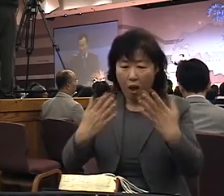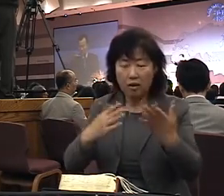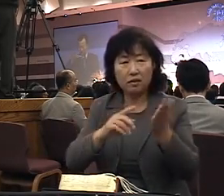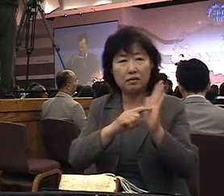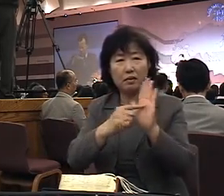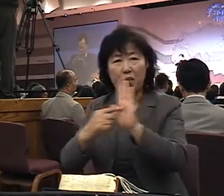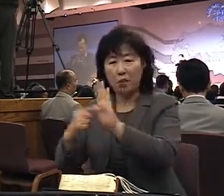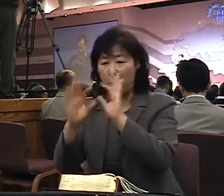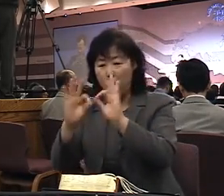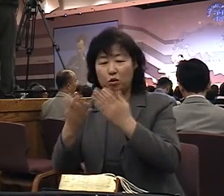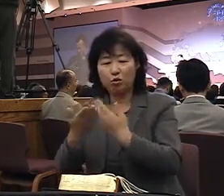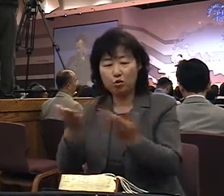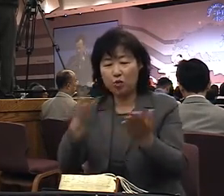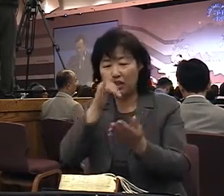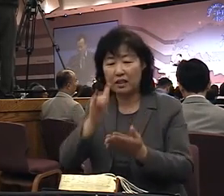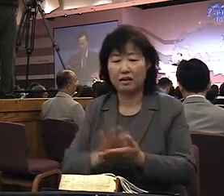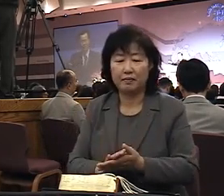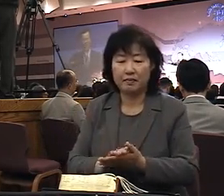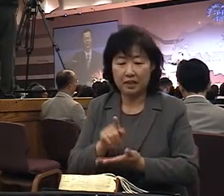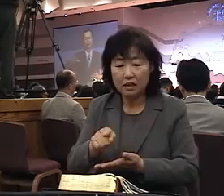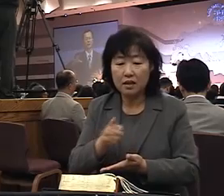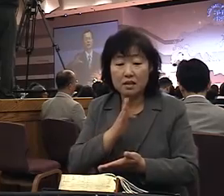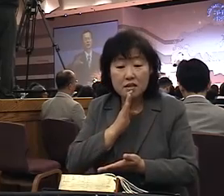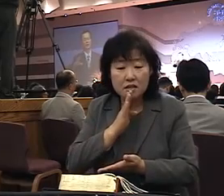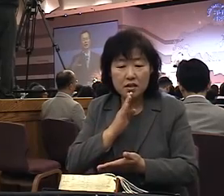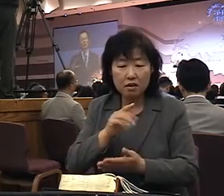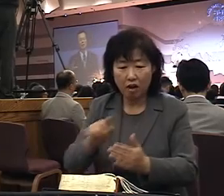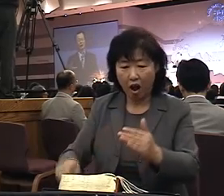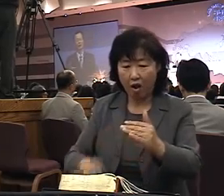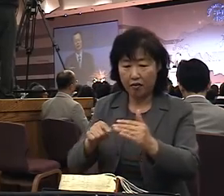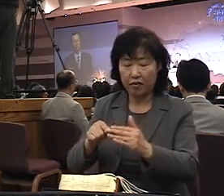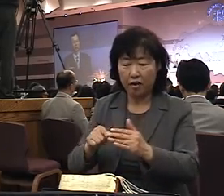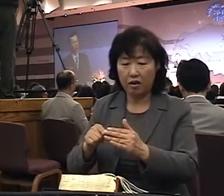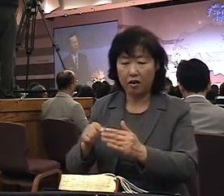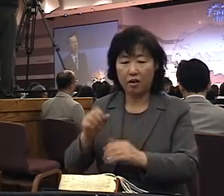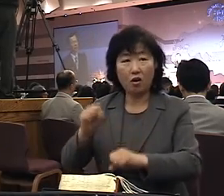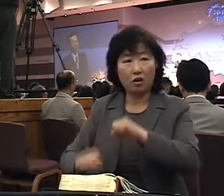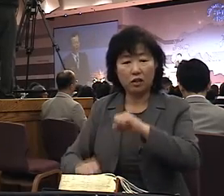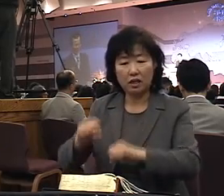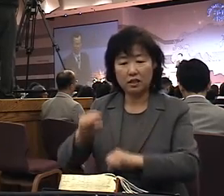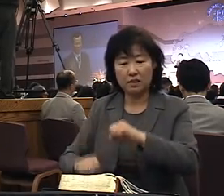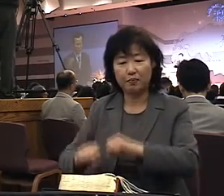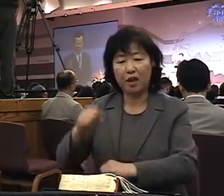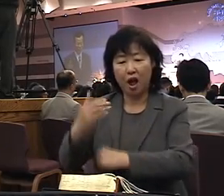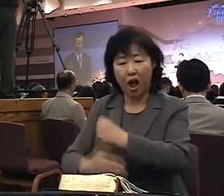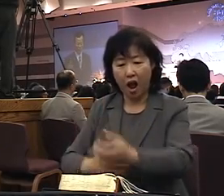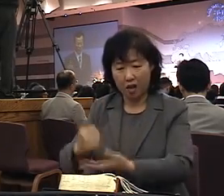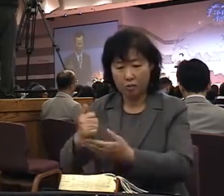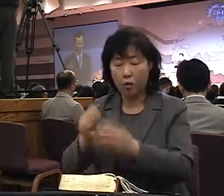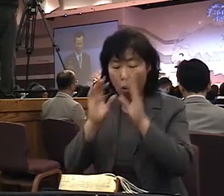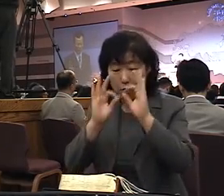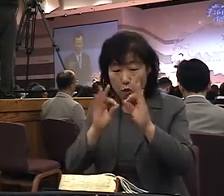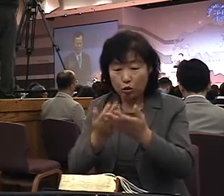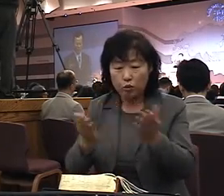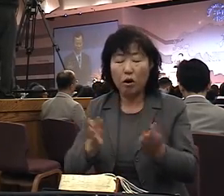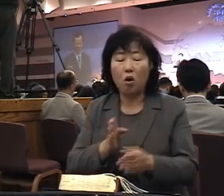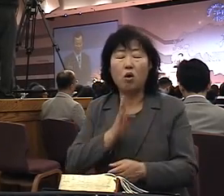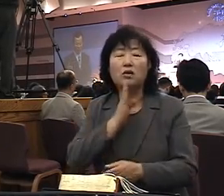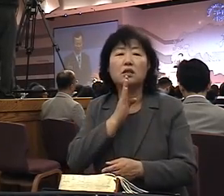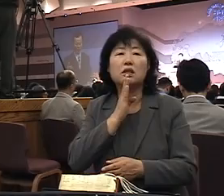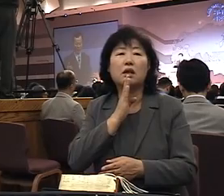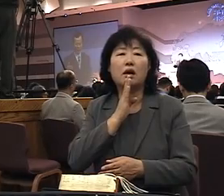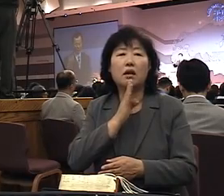그러한 현실 가운데 역사하시는 하나님을 보여주시기 때문에 아, 이거 진짜구나,